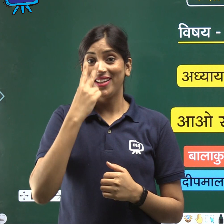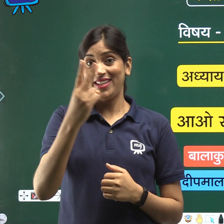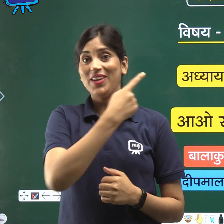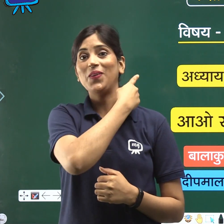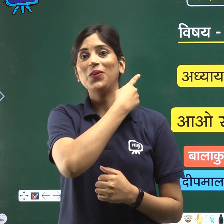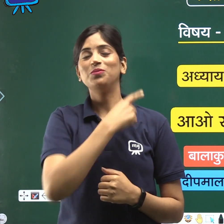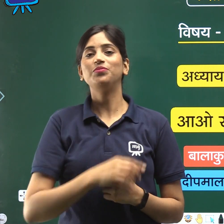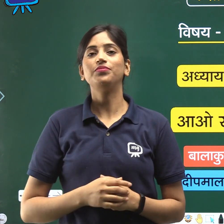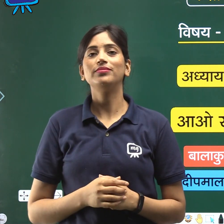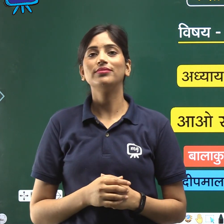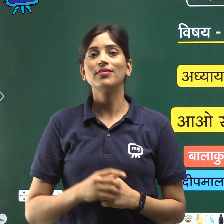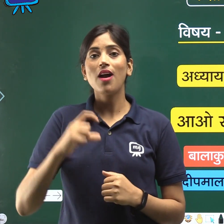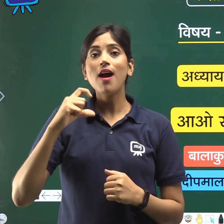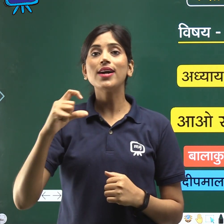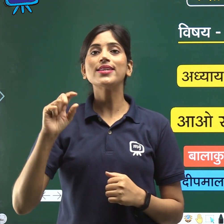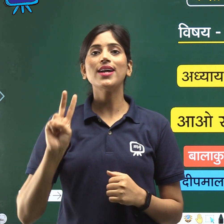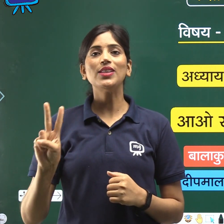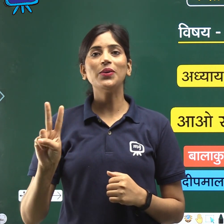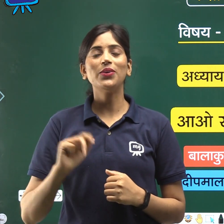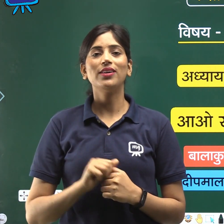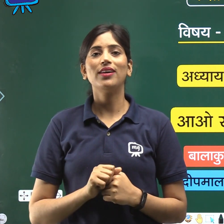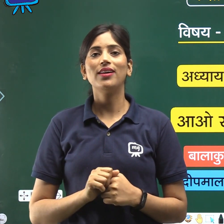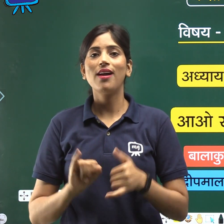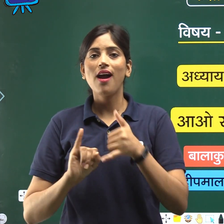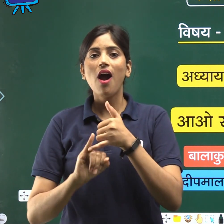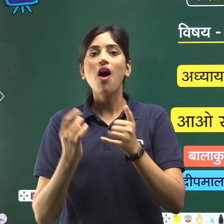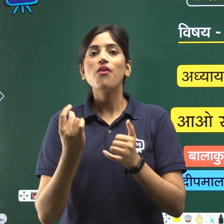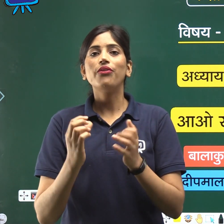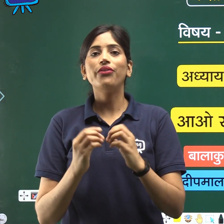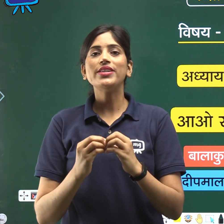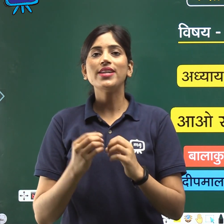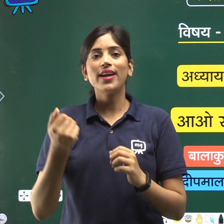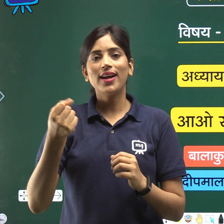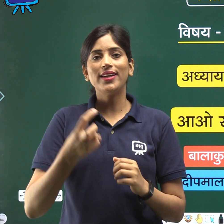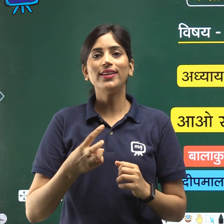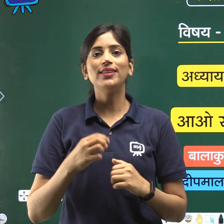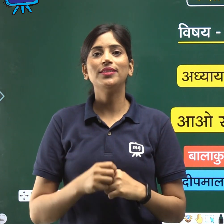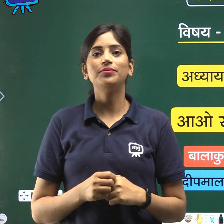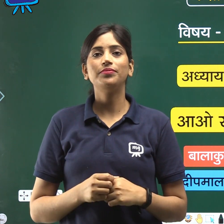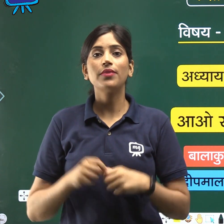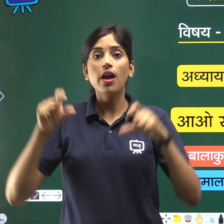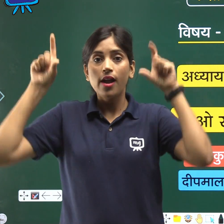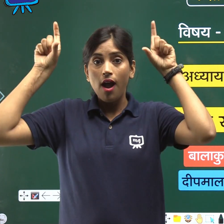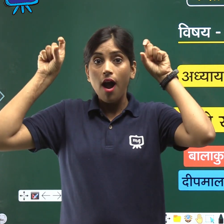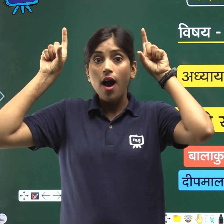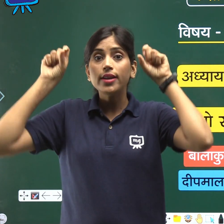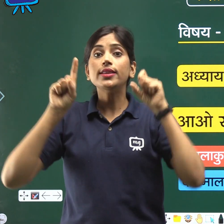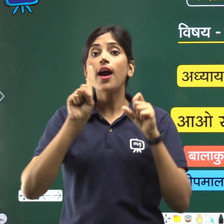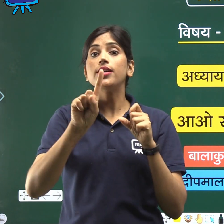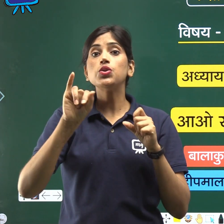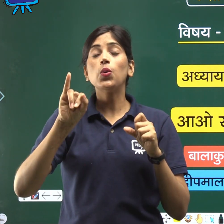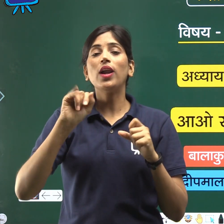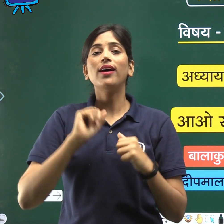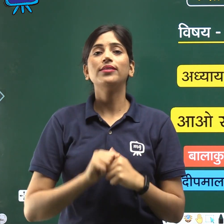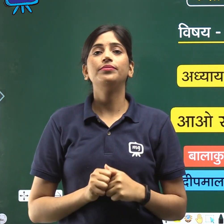देखो, कक्षा 2 विषय गणित अध्याय 16